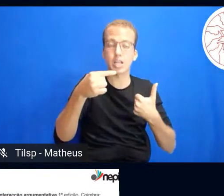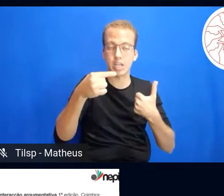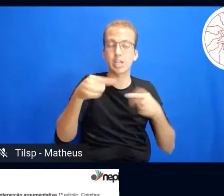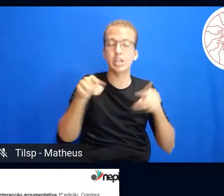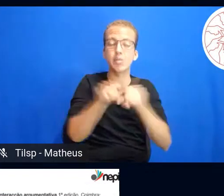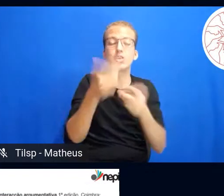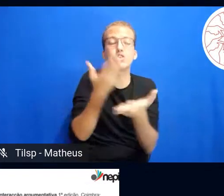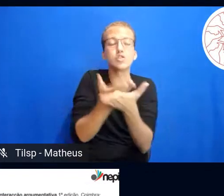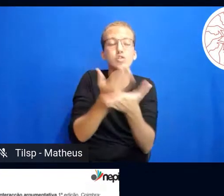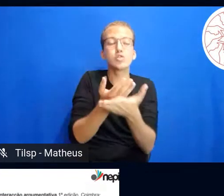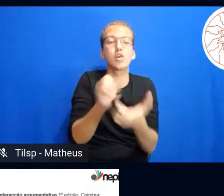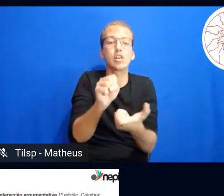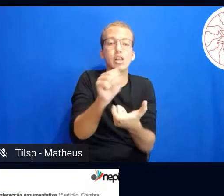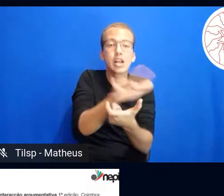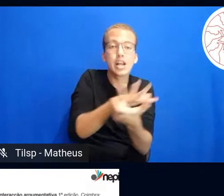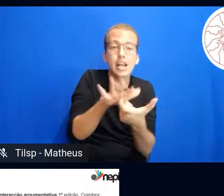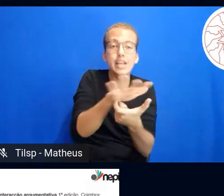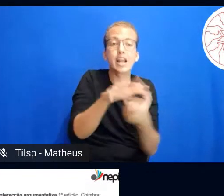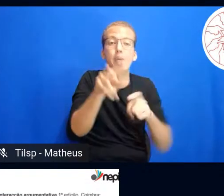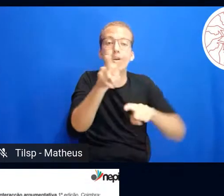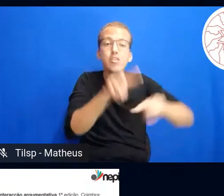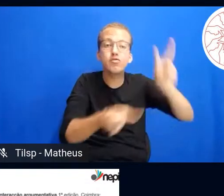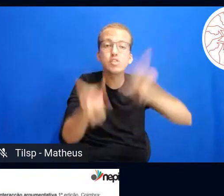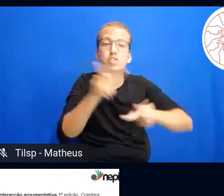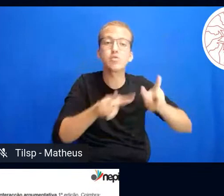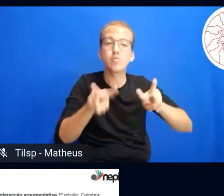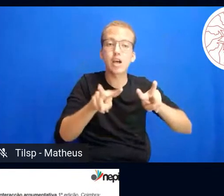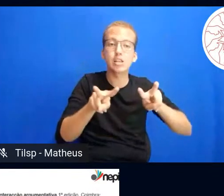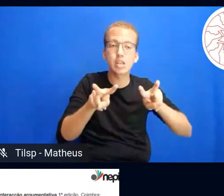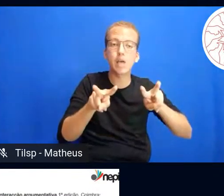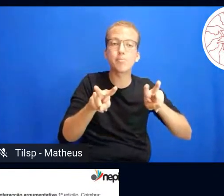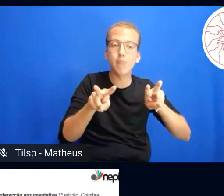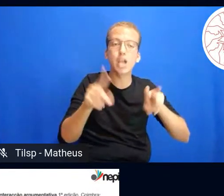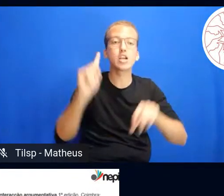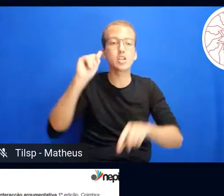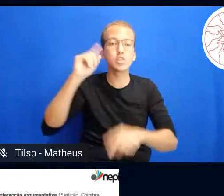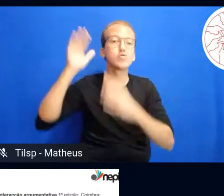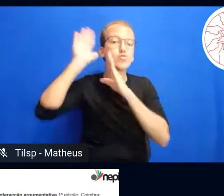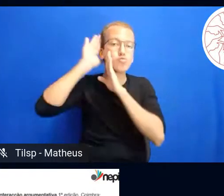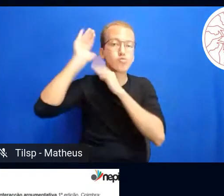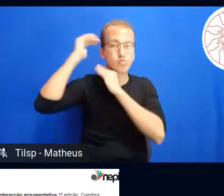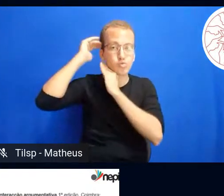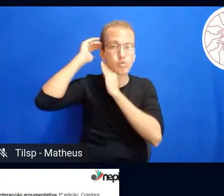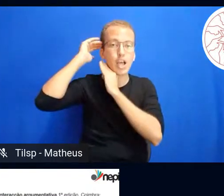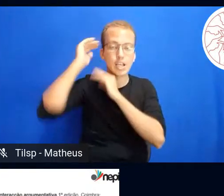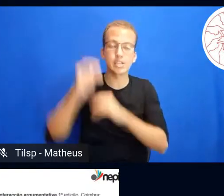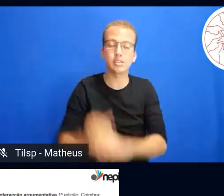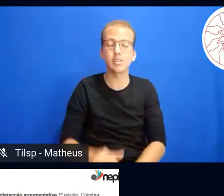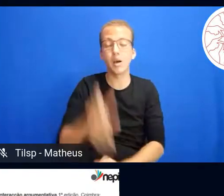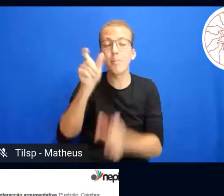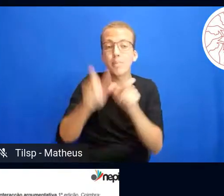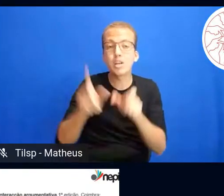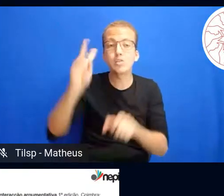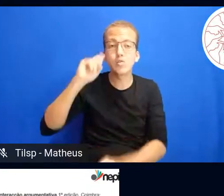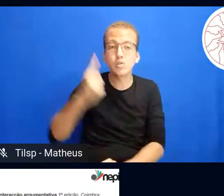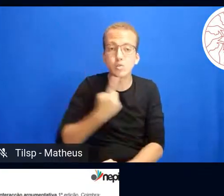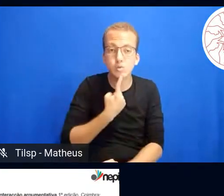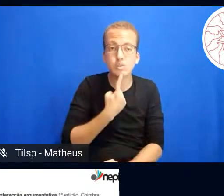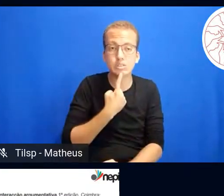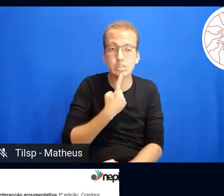surdez, como como esse letramento visual e e os estudos sobre surdez e sobre a pessoa surda estão eh